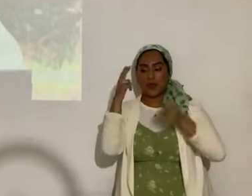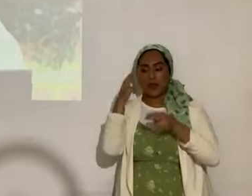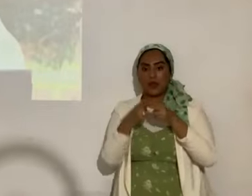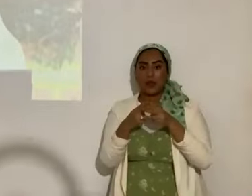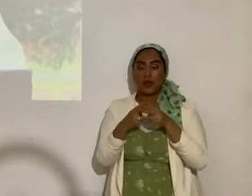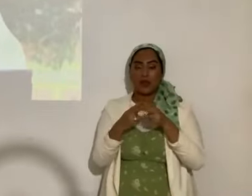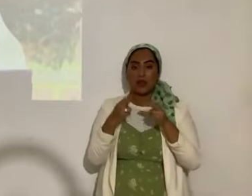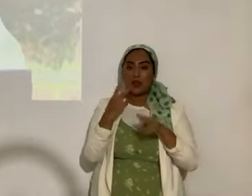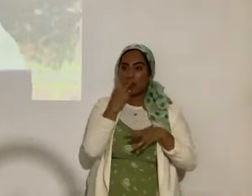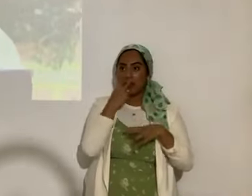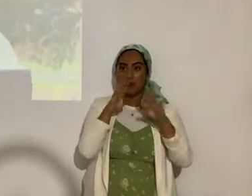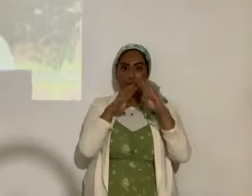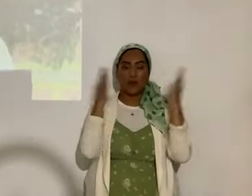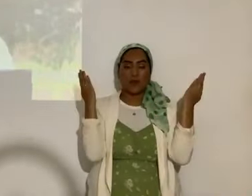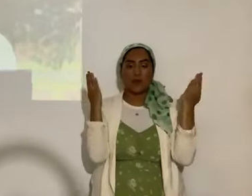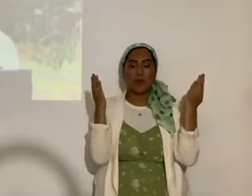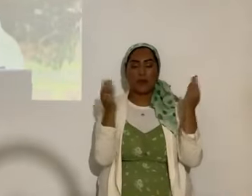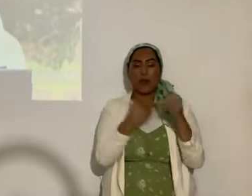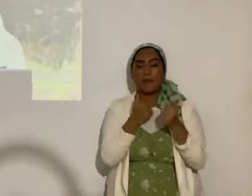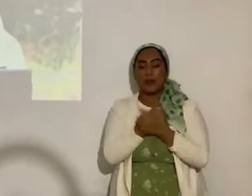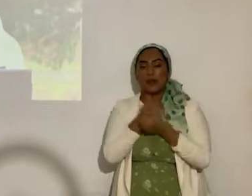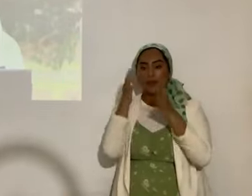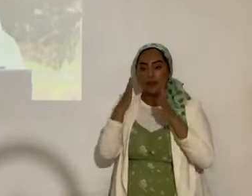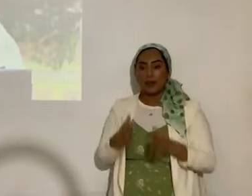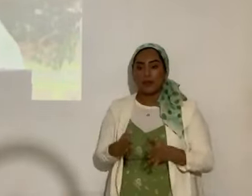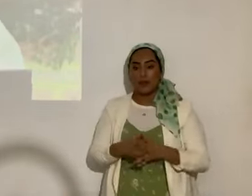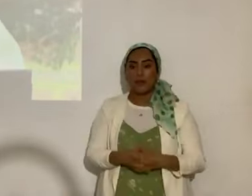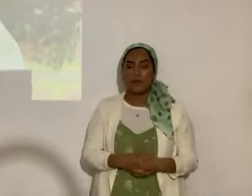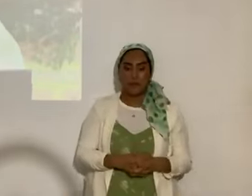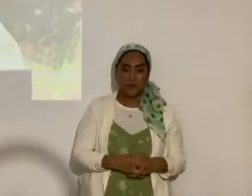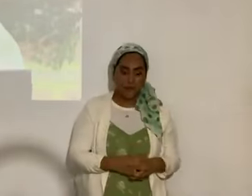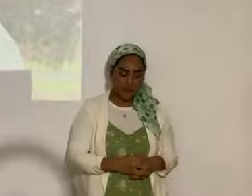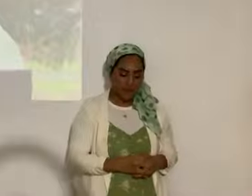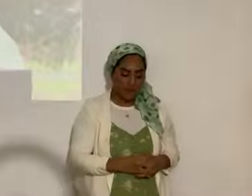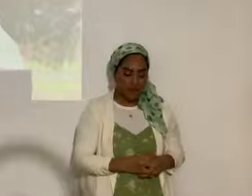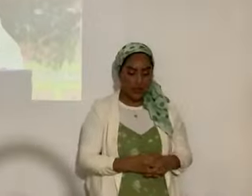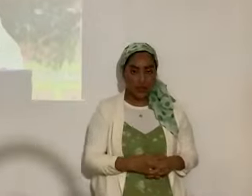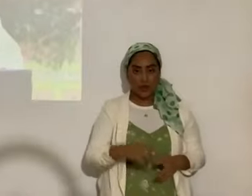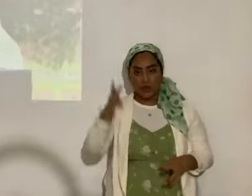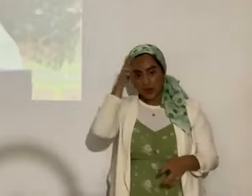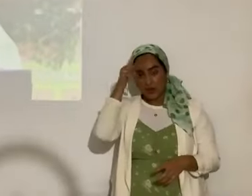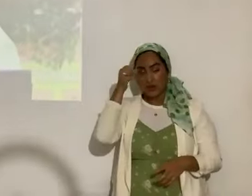y fueron abiertos los ojos por nuestro amado Rueda Doctor Javier Palacios celorio